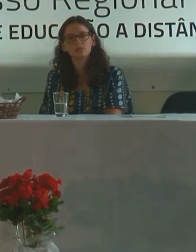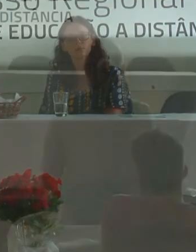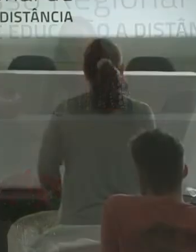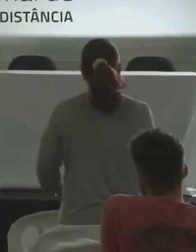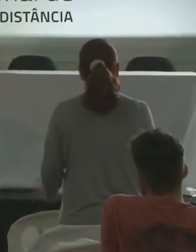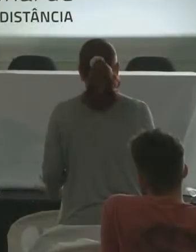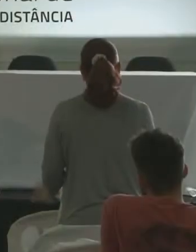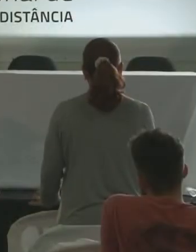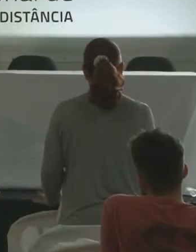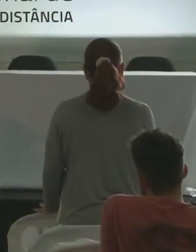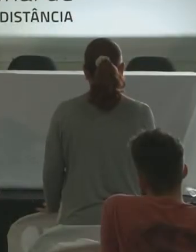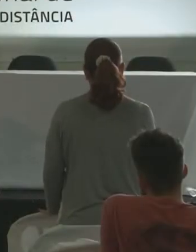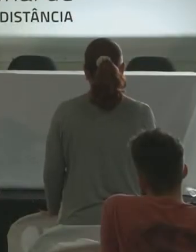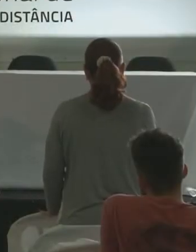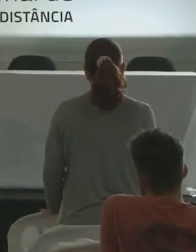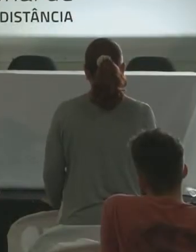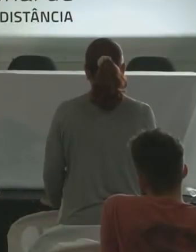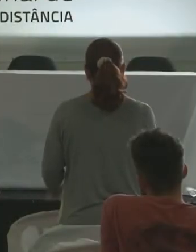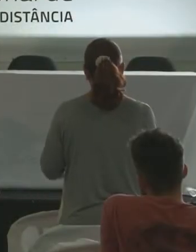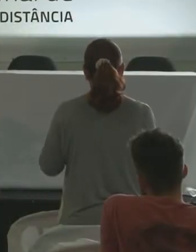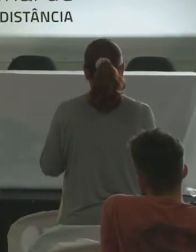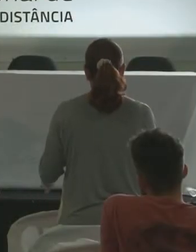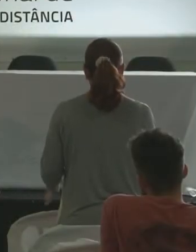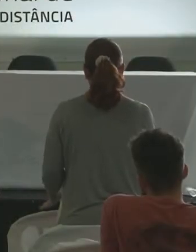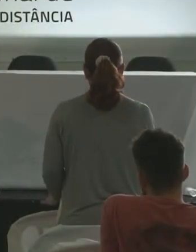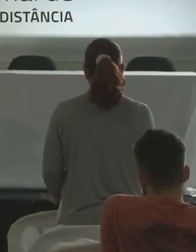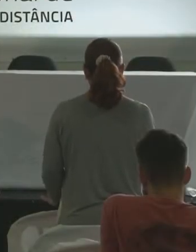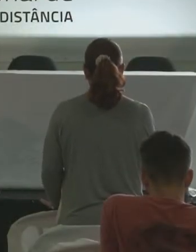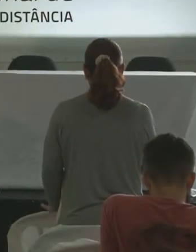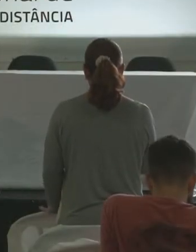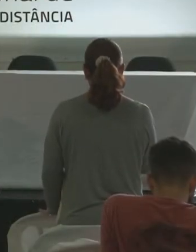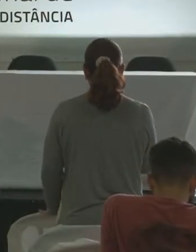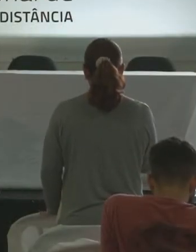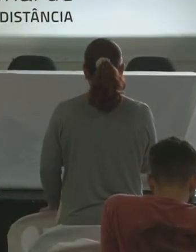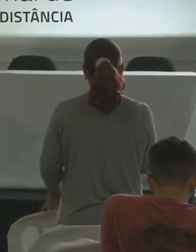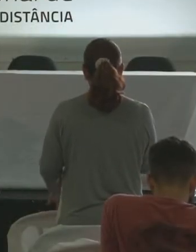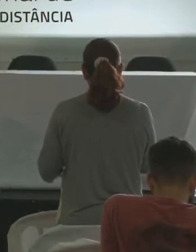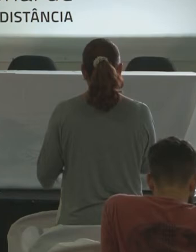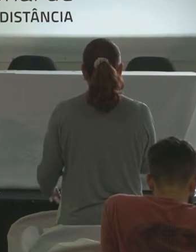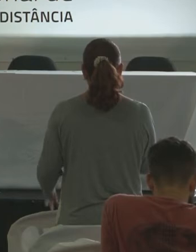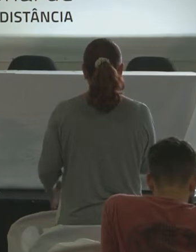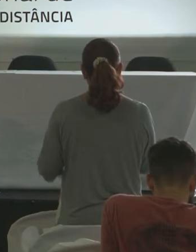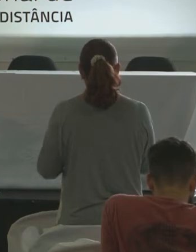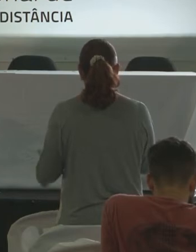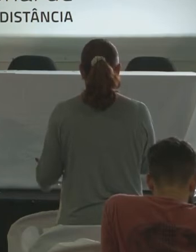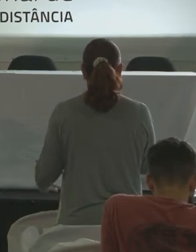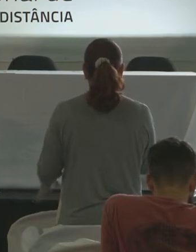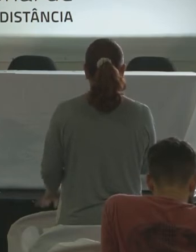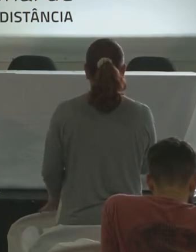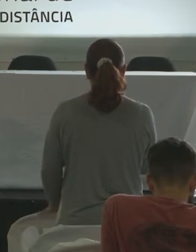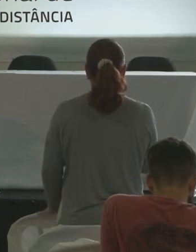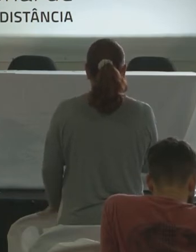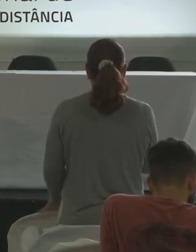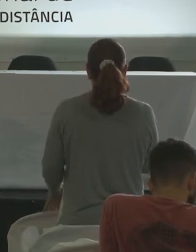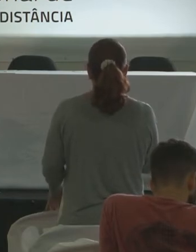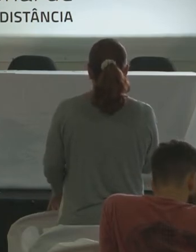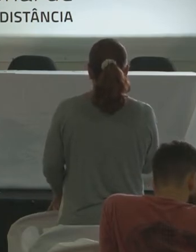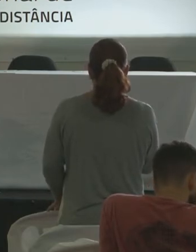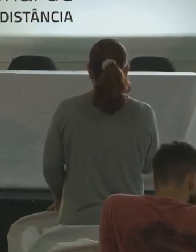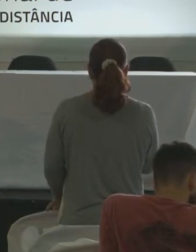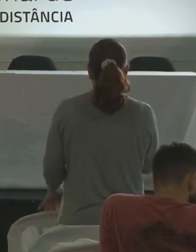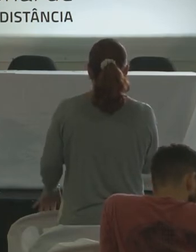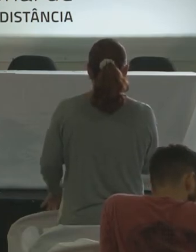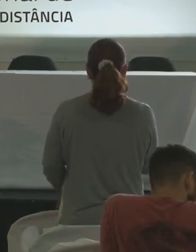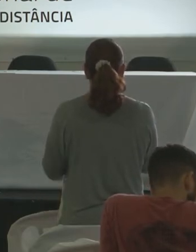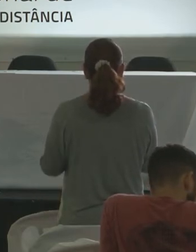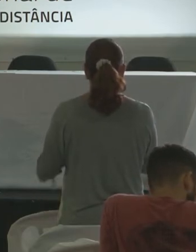qual o entrave maior, que, na sua opinião, né, que incomoda, que te incomoda, e o